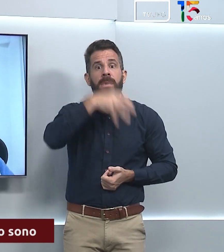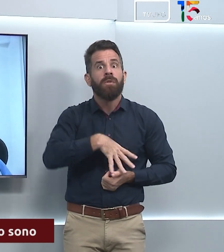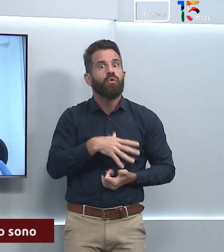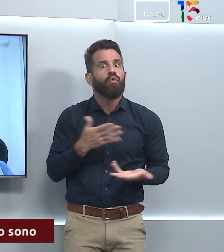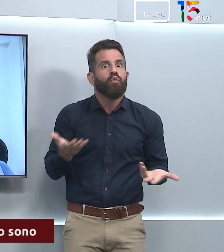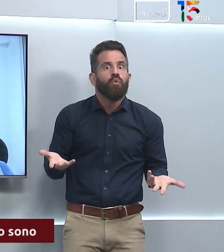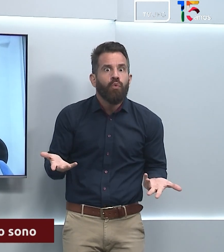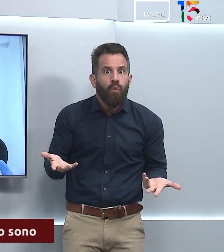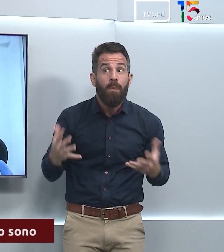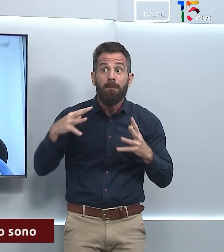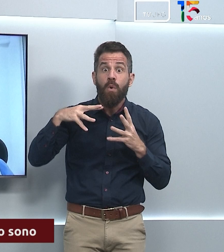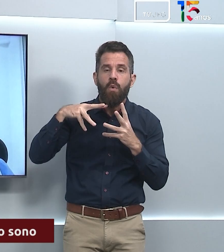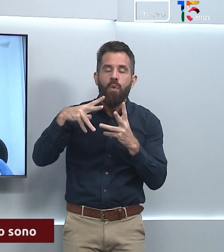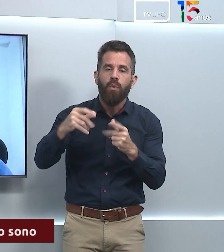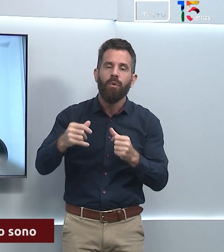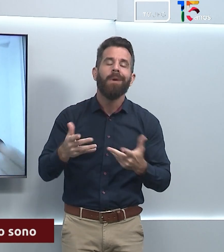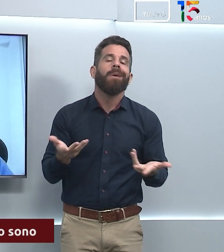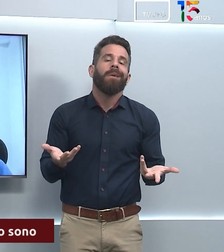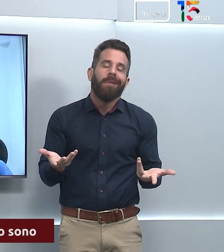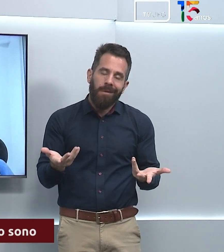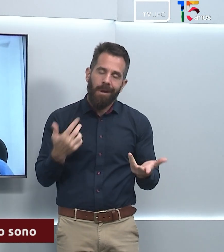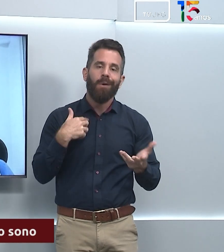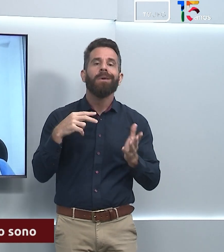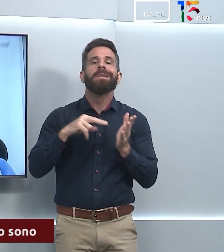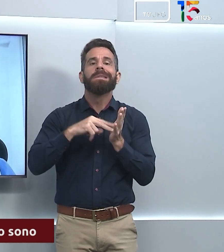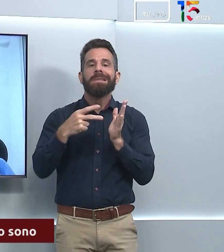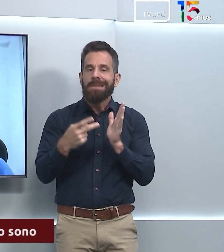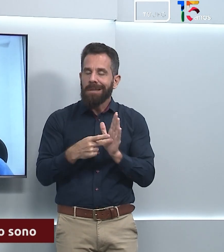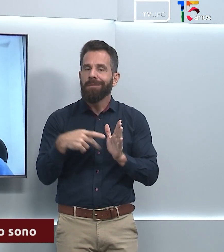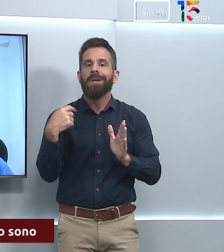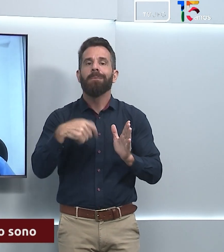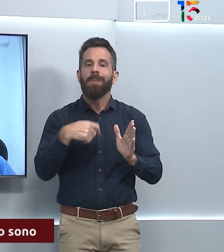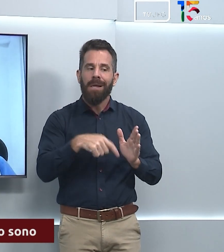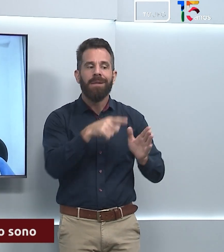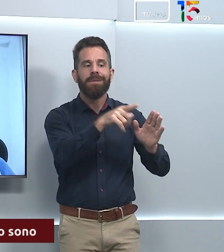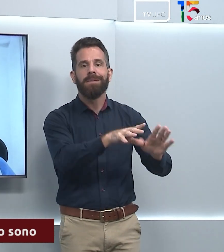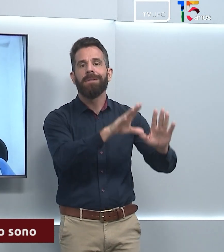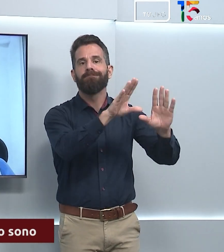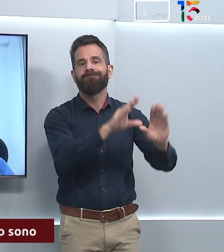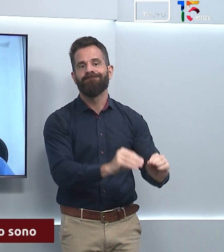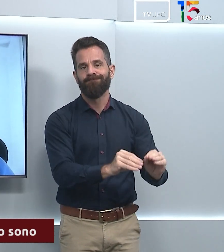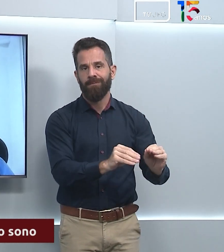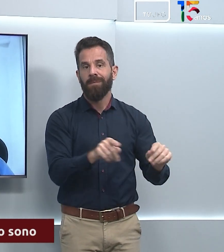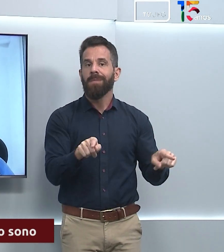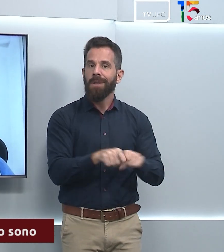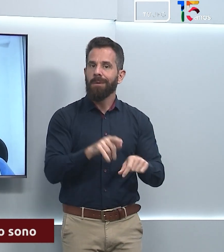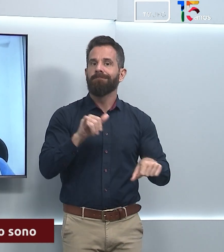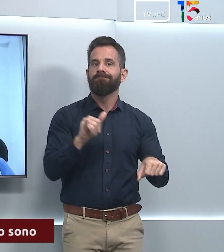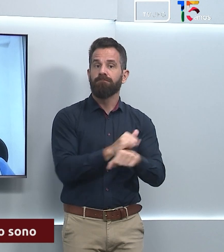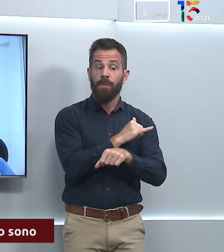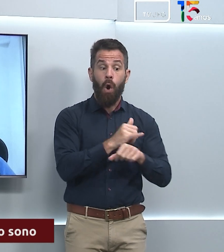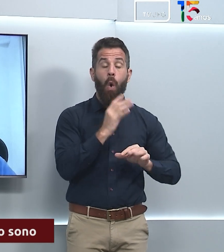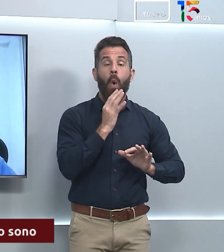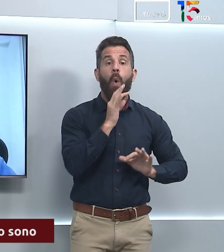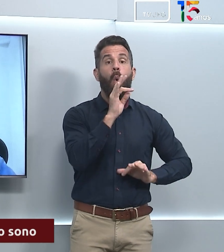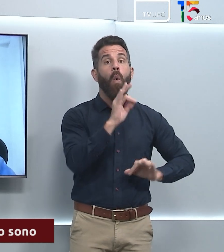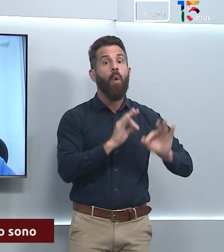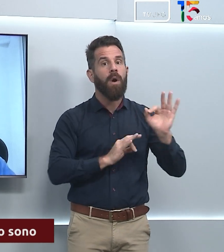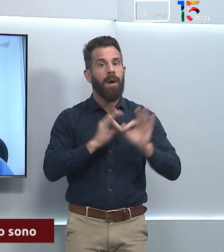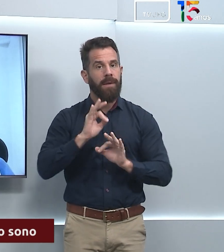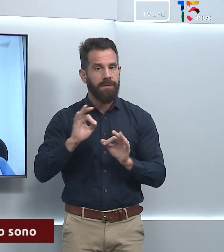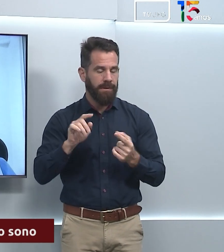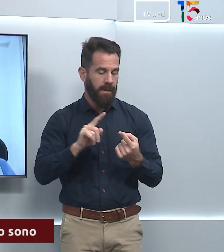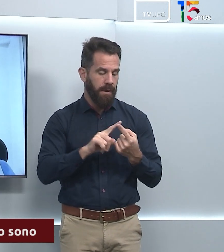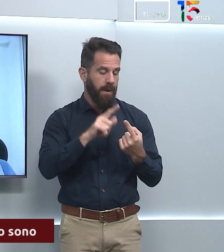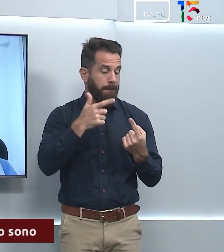primeiro, tirar aquilo que derruba a sua melatonina natural. Se você consegue se organizar dessa forma, fazer atividade